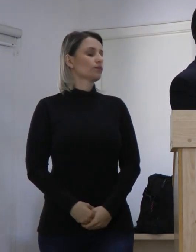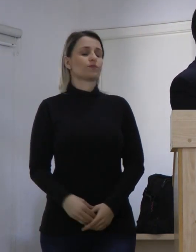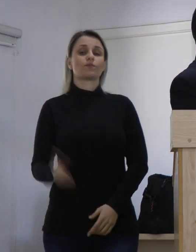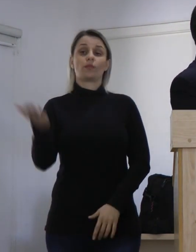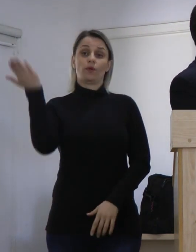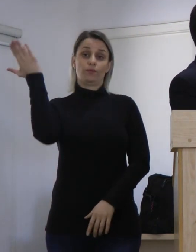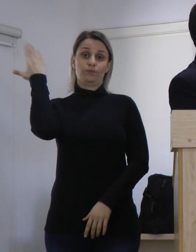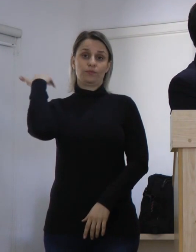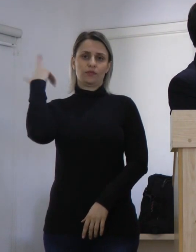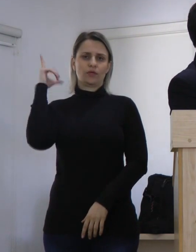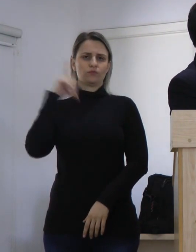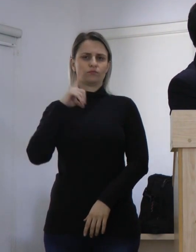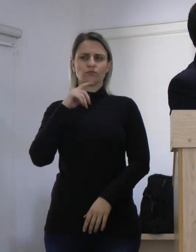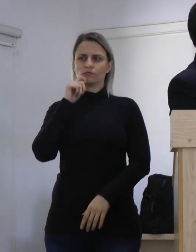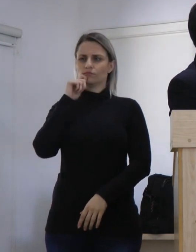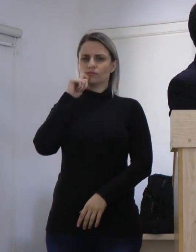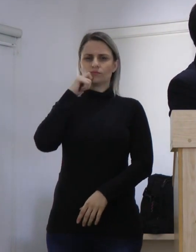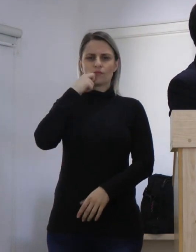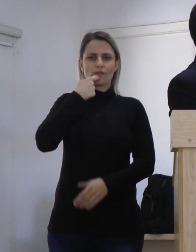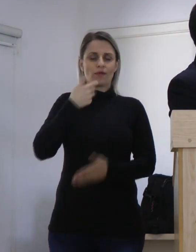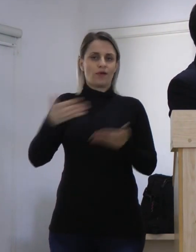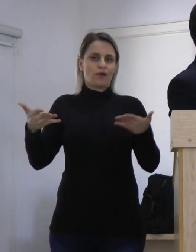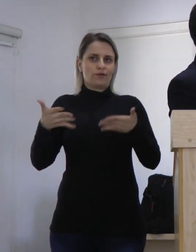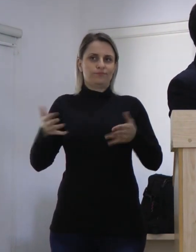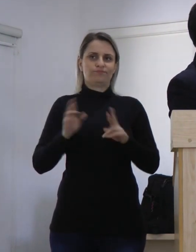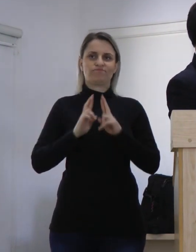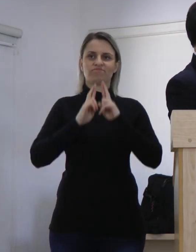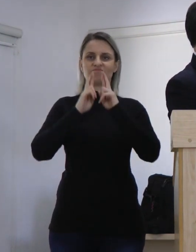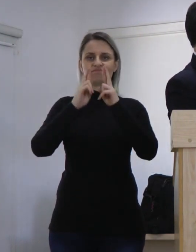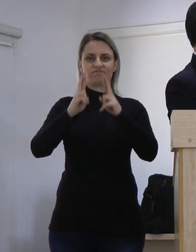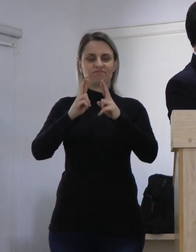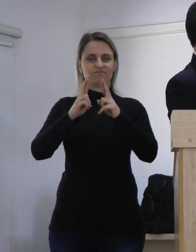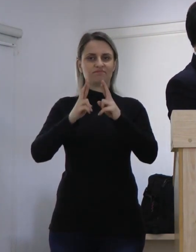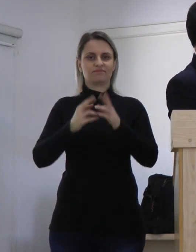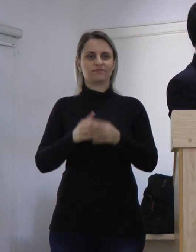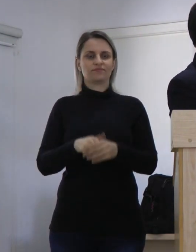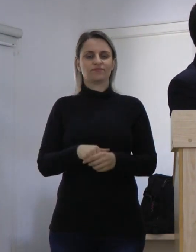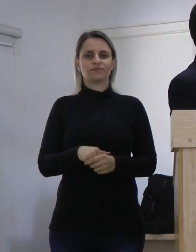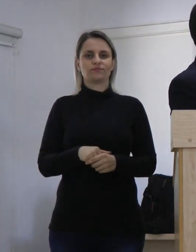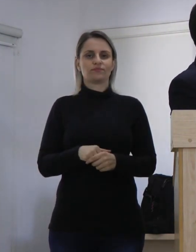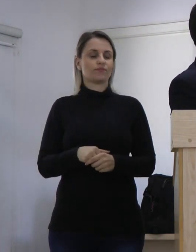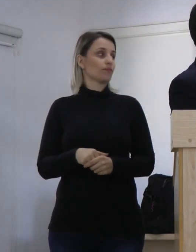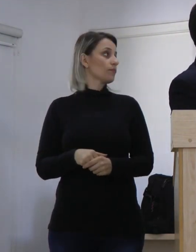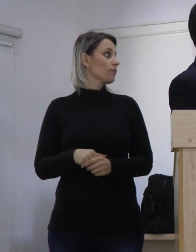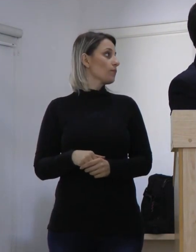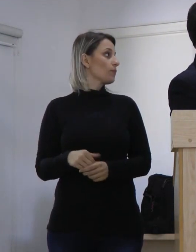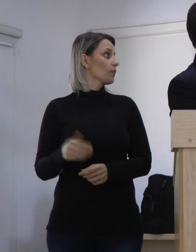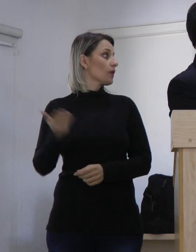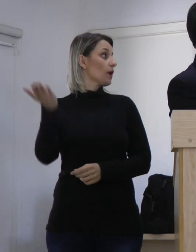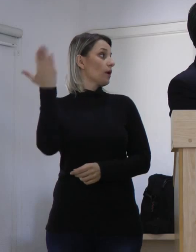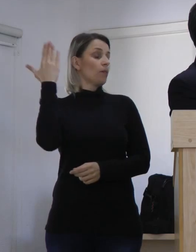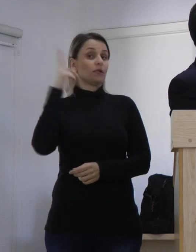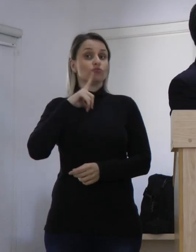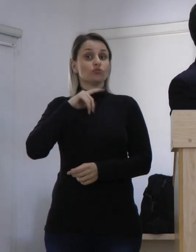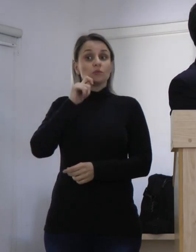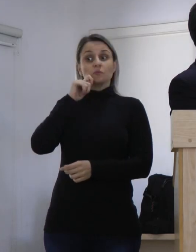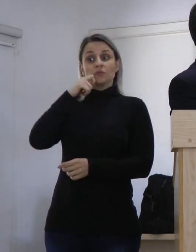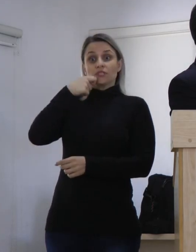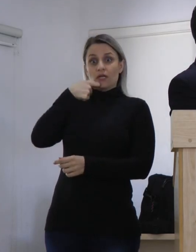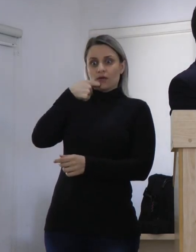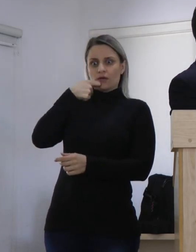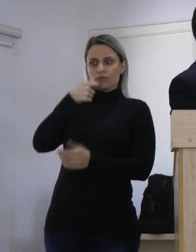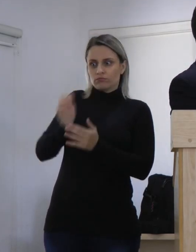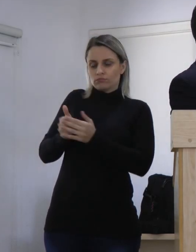Antes, mistérios, agora respostas lógicas e racionais. Antes havia segredos reservados aos iniciados. Agora o Espírito Verdade nos